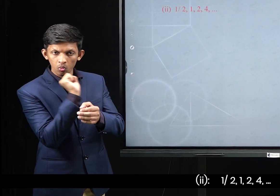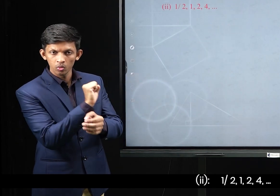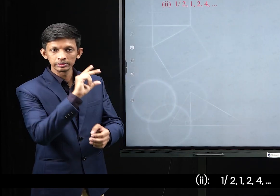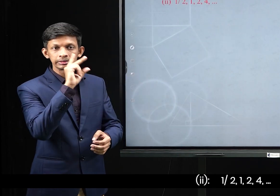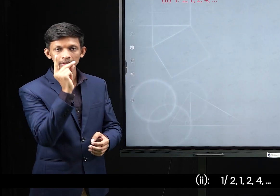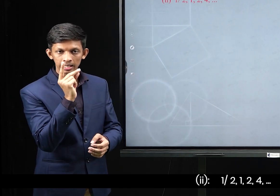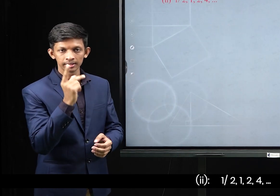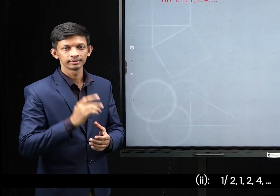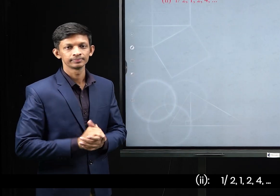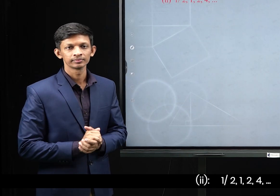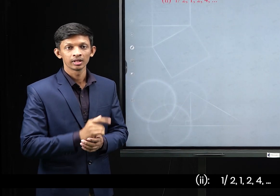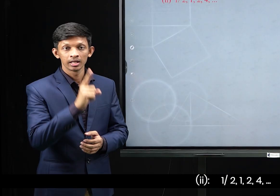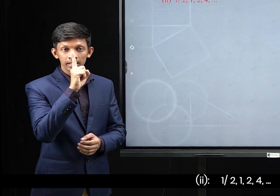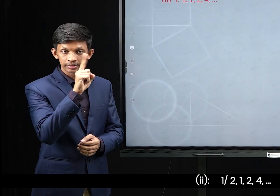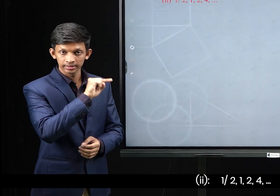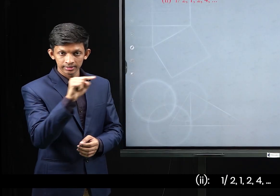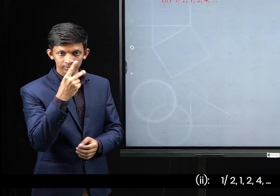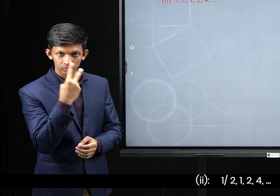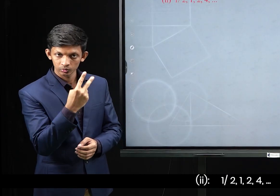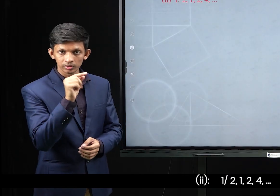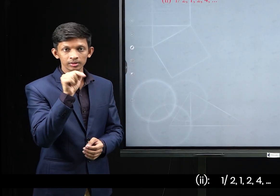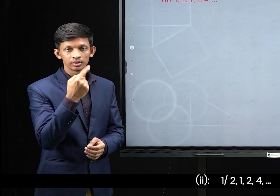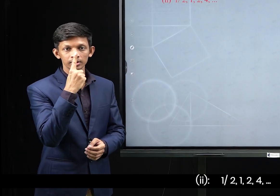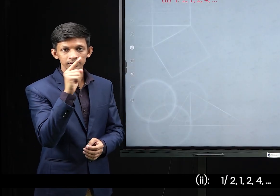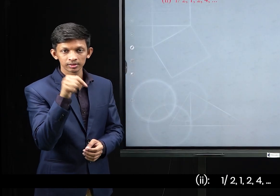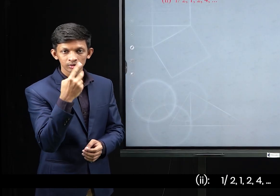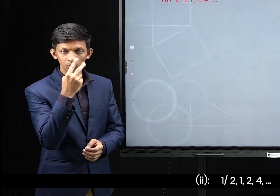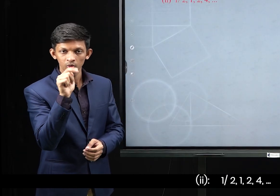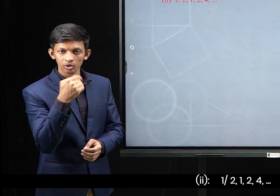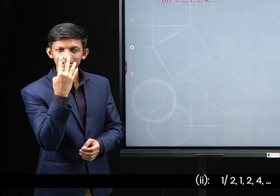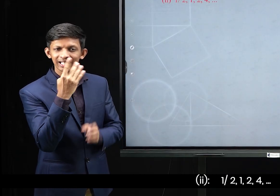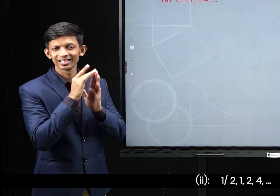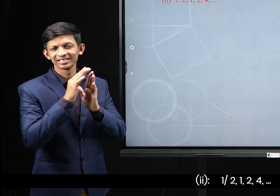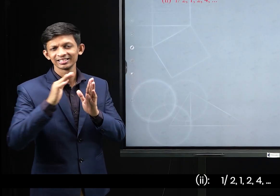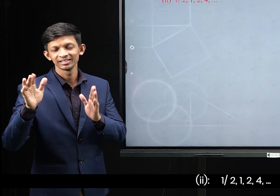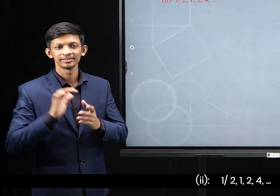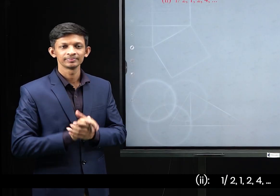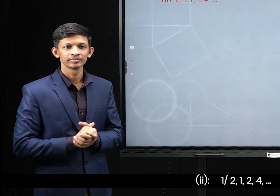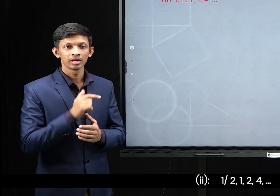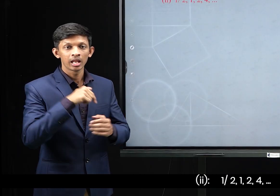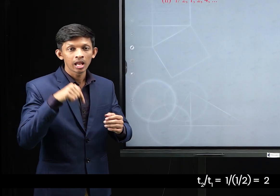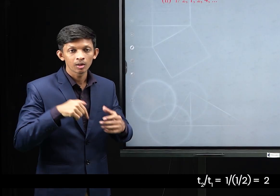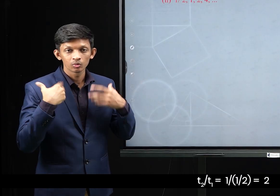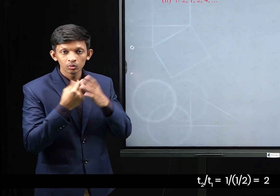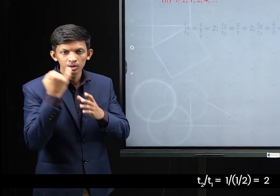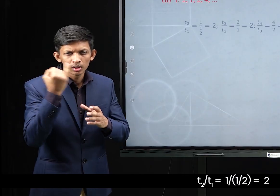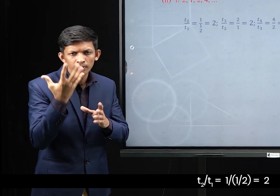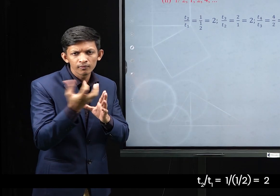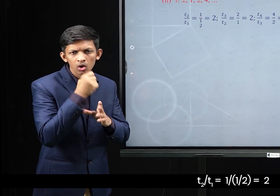2, 1 by 2, 1, 2, 4 etc. T2 by T1 is